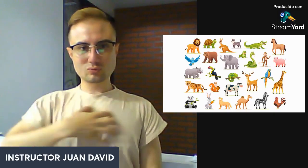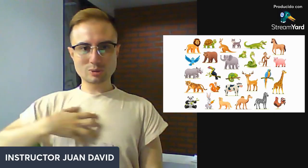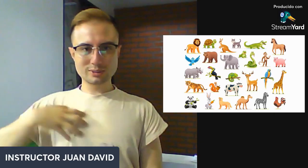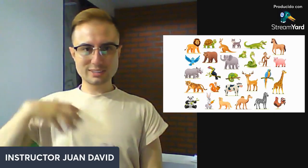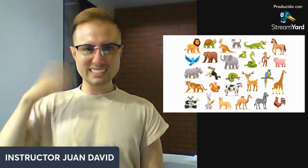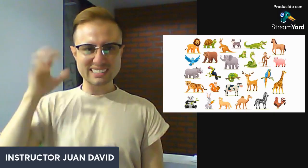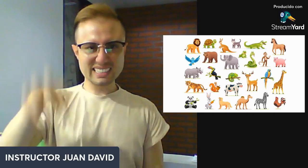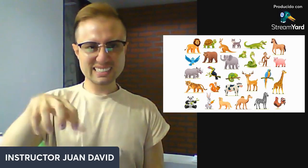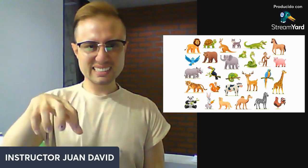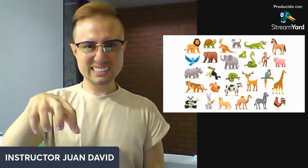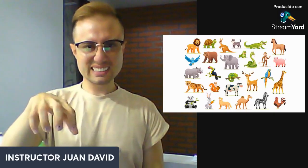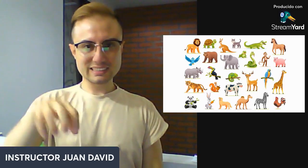Tigre.